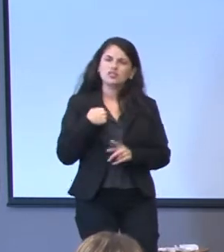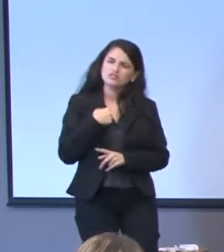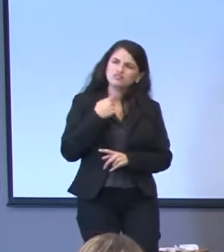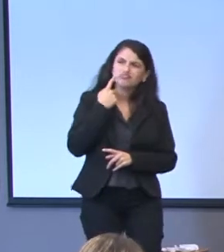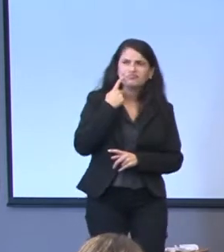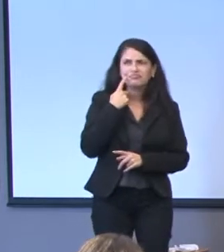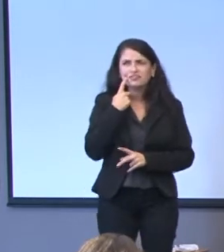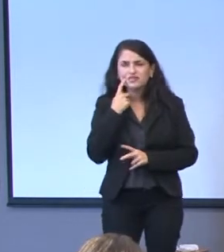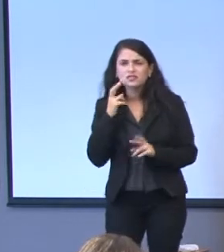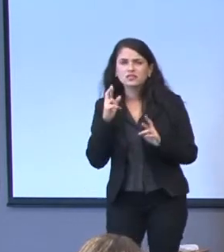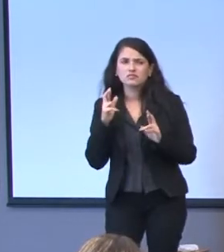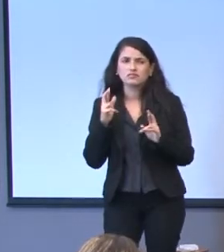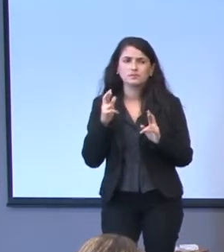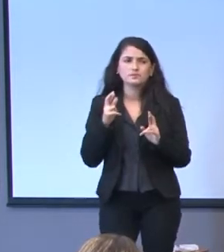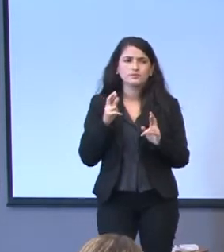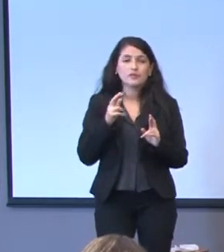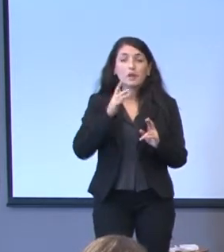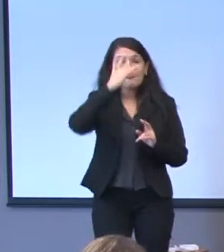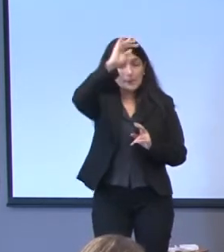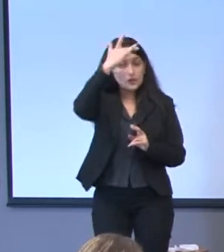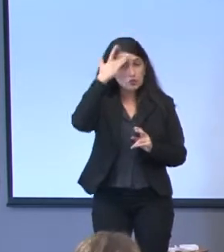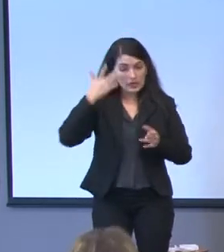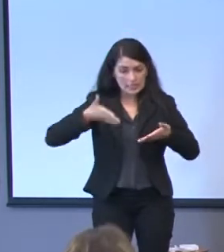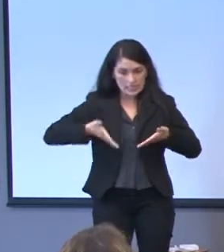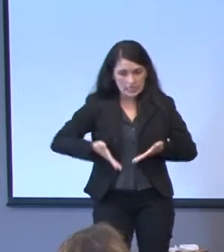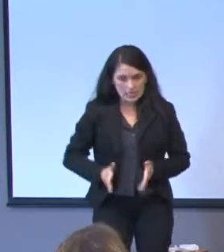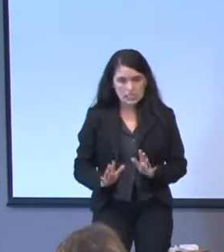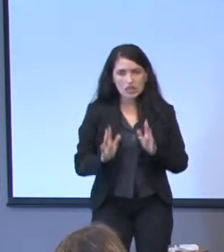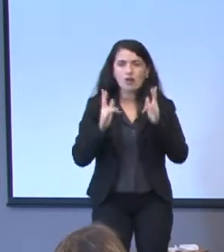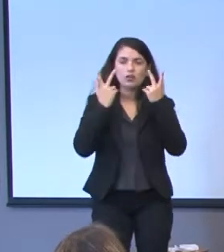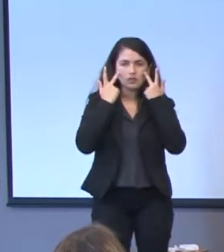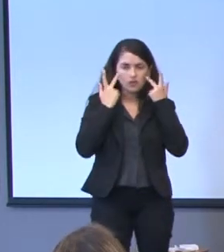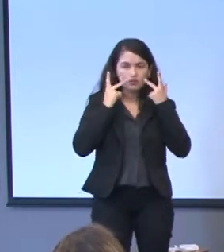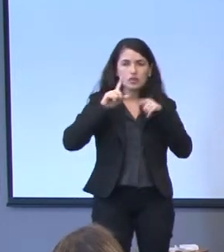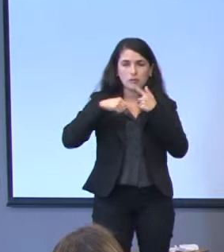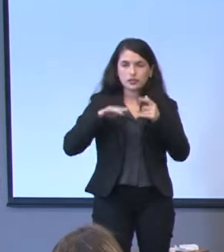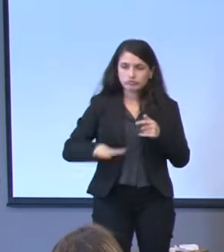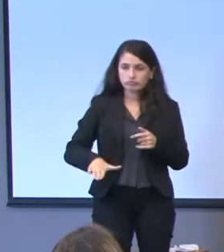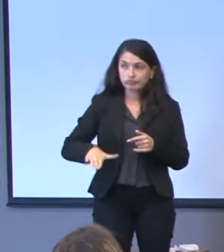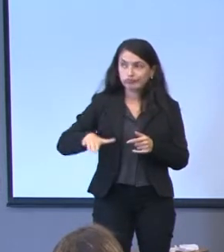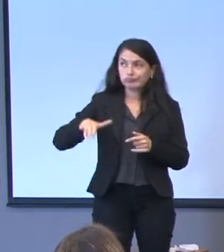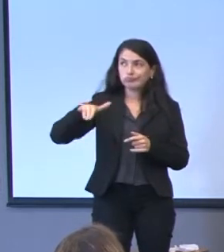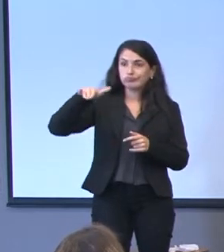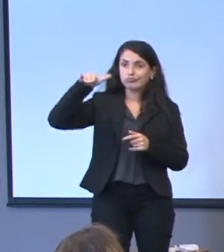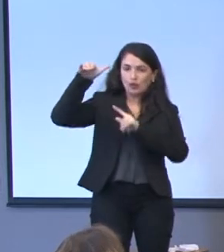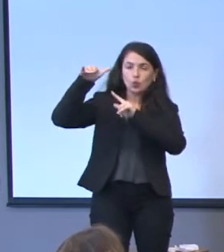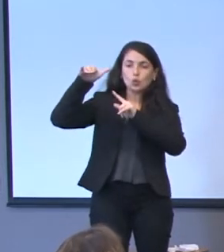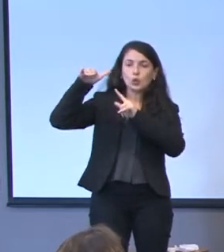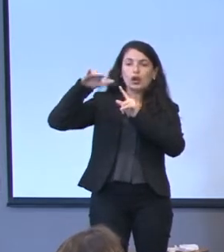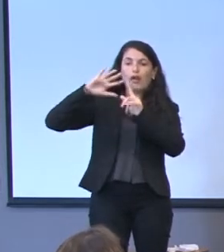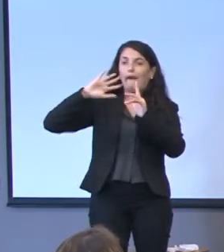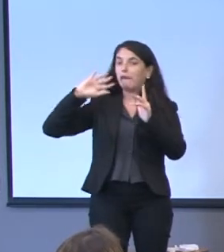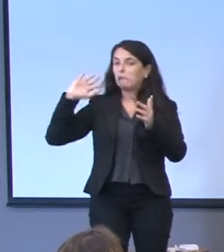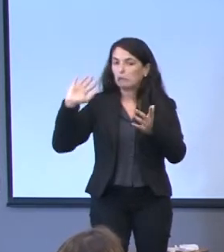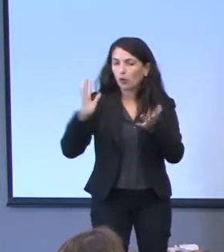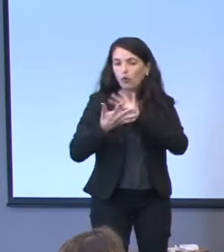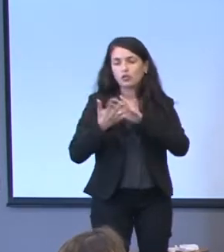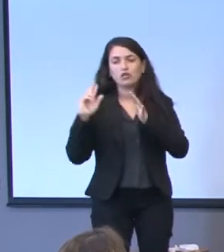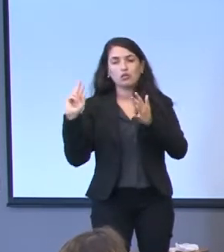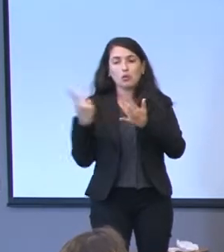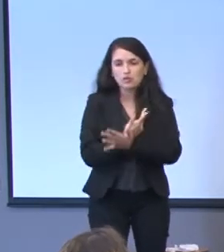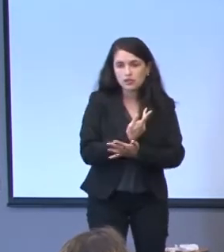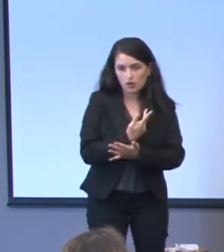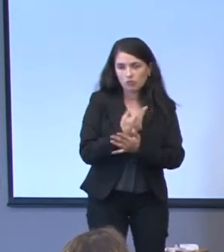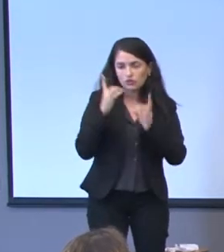verdade. A pessoa que ficou deficiente na fase adulta, ela teve um universo de experiências